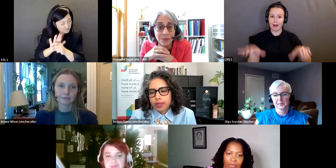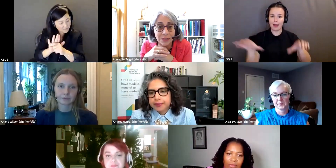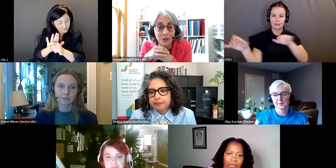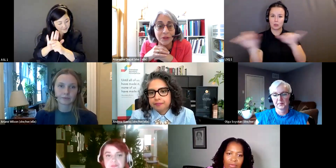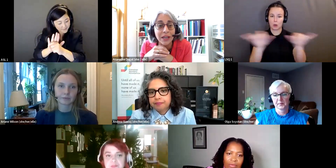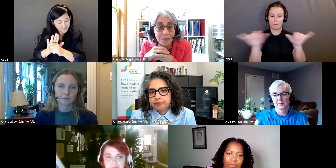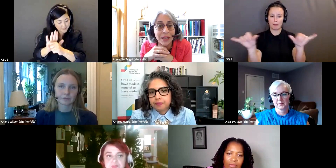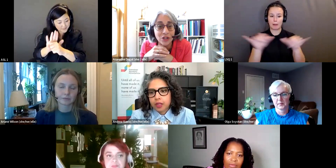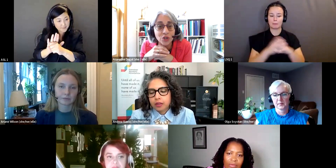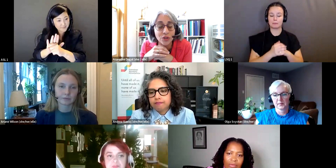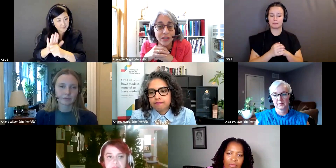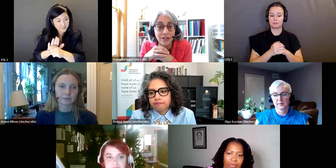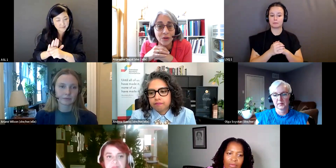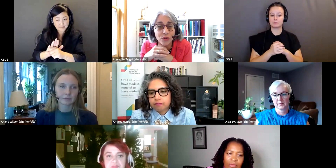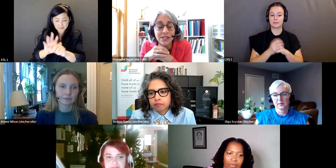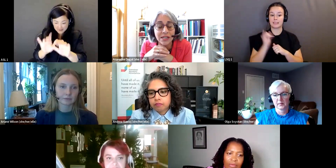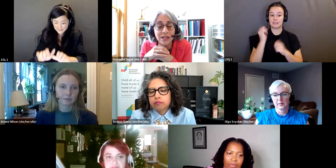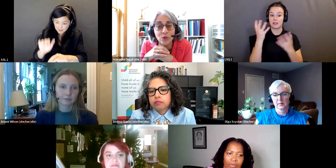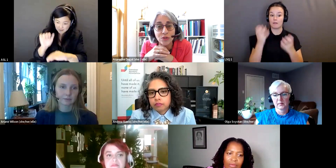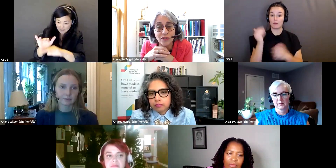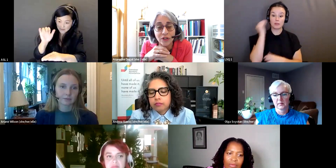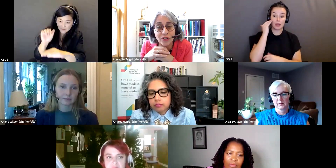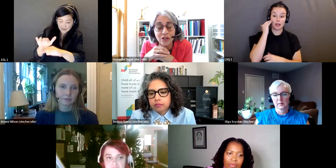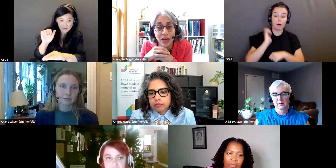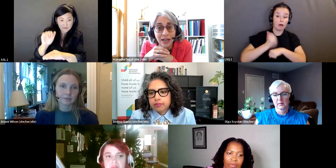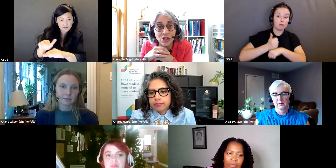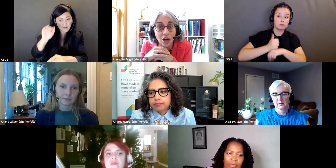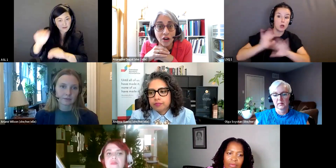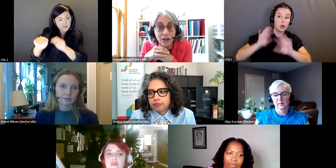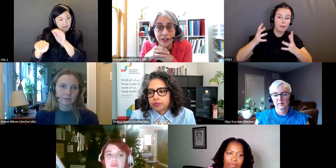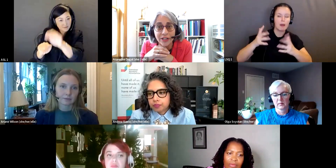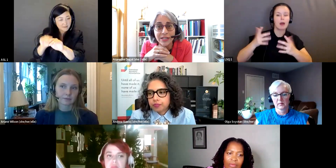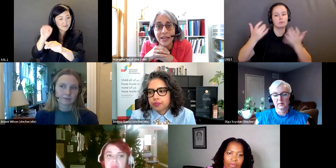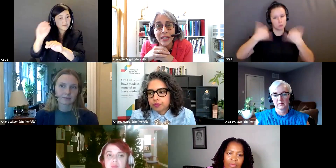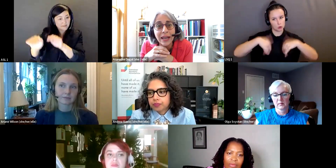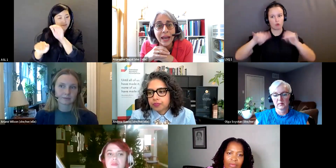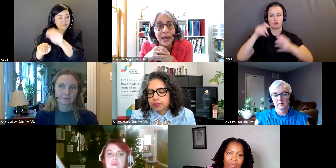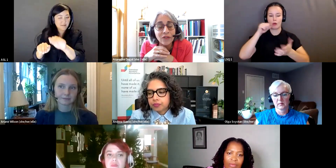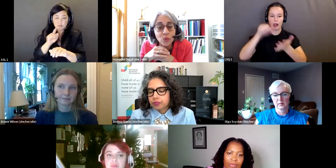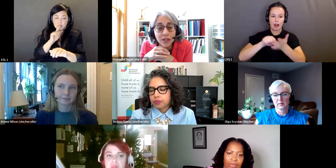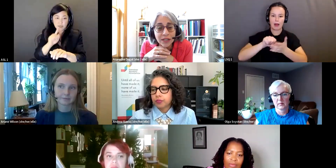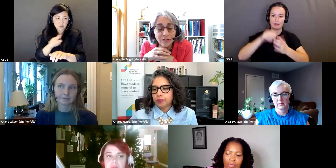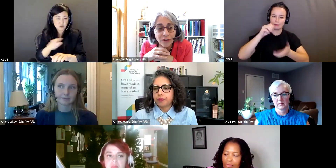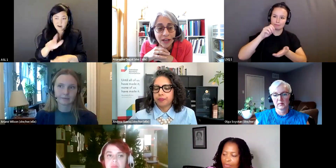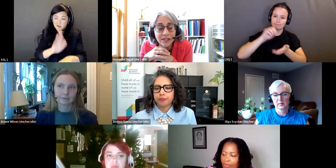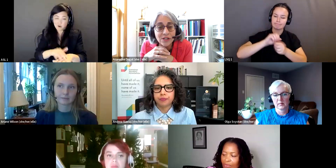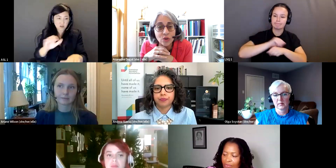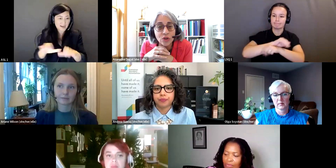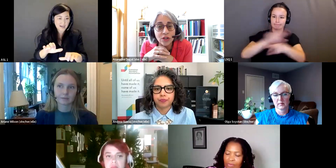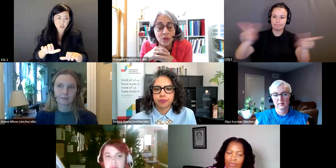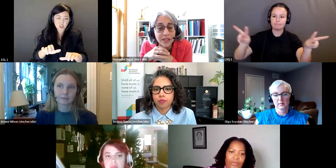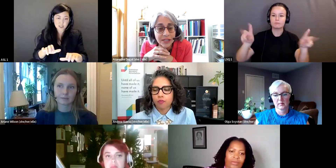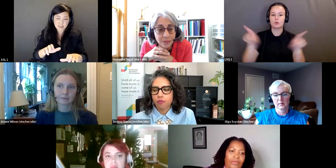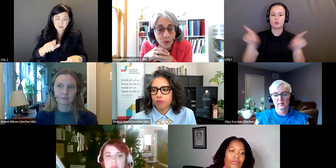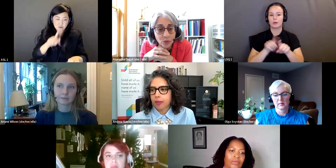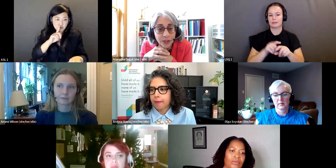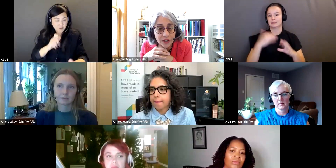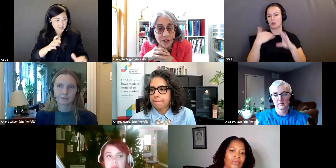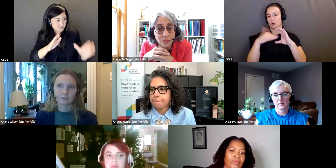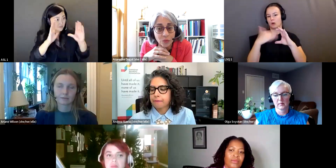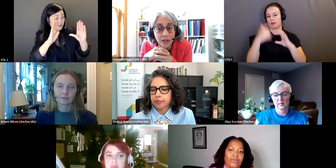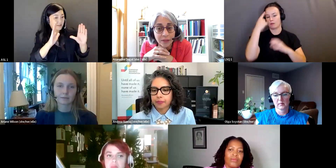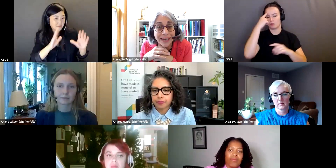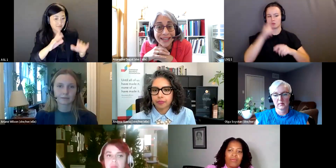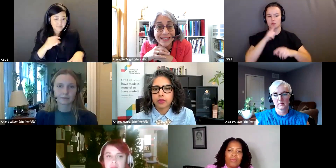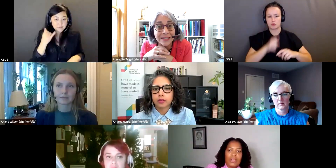savoir si ça va se produire ou non, continuez à rédiger des lettres, à mettre de la pression, par exemple, pour s'assurer que ce site